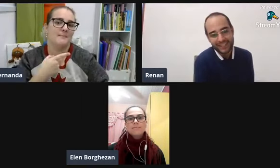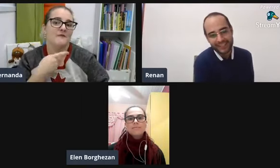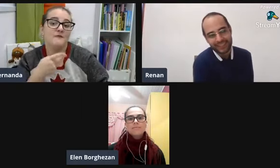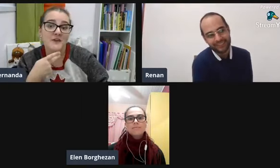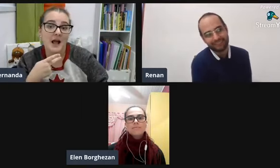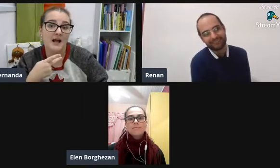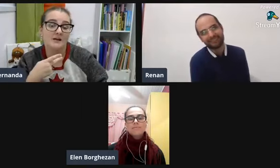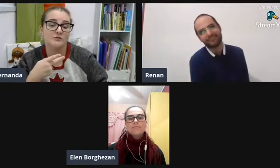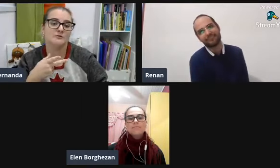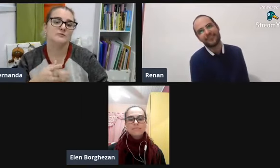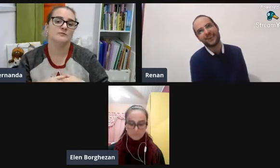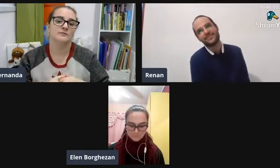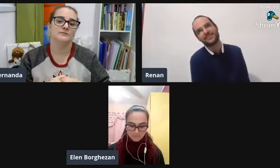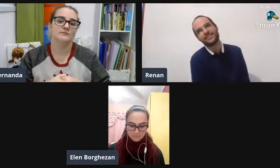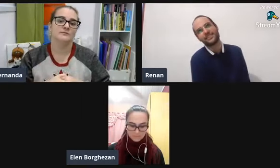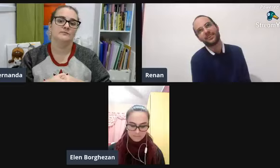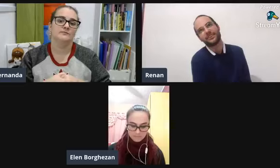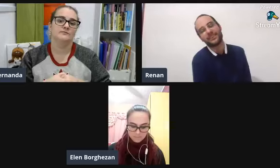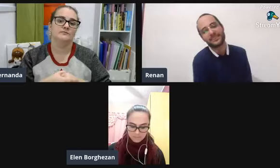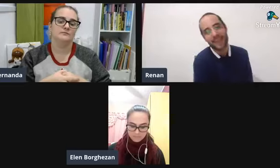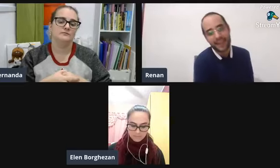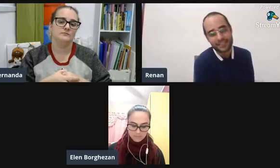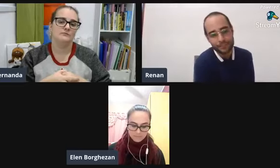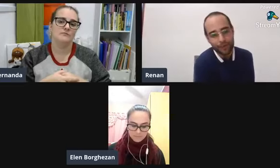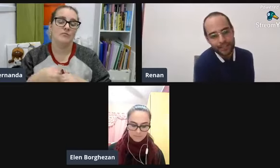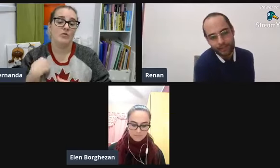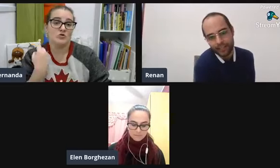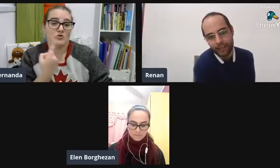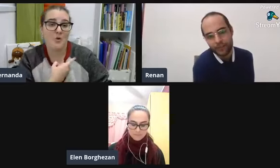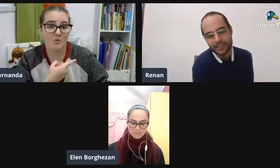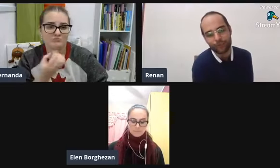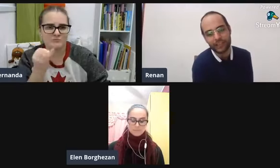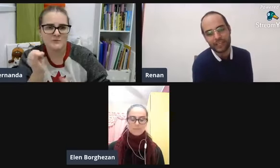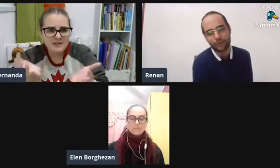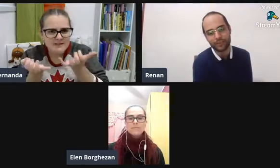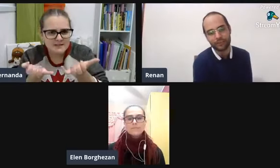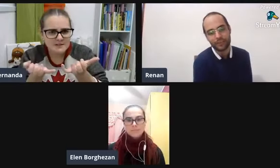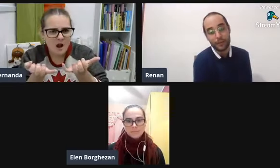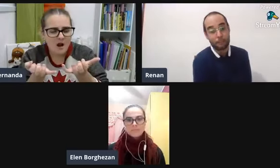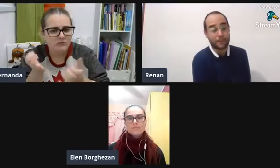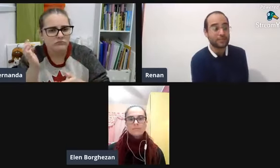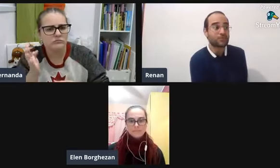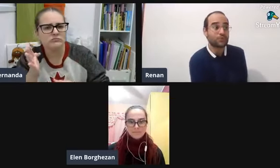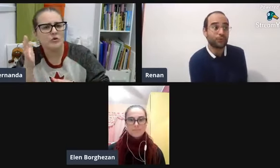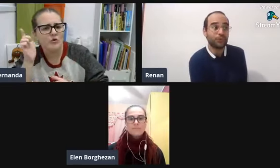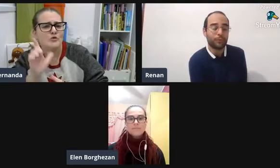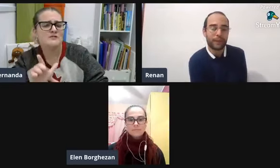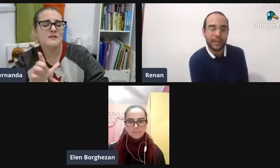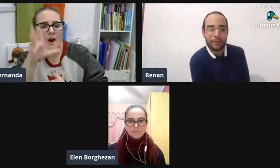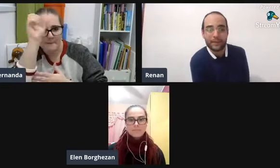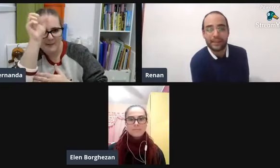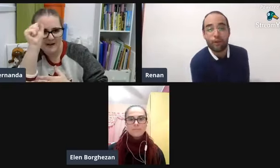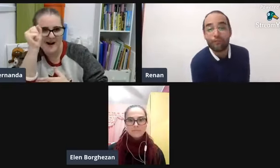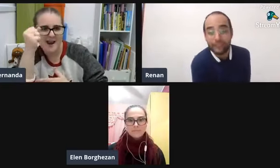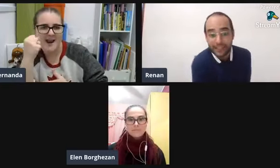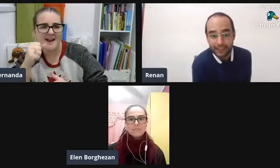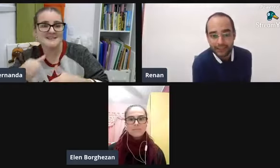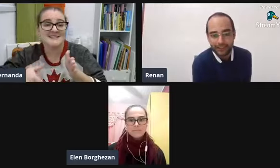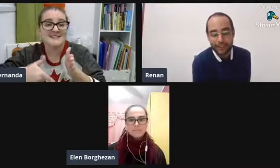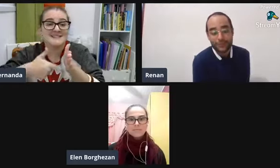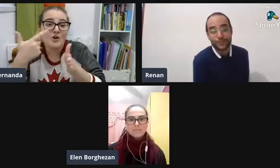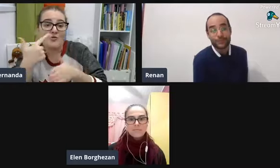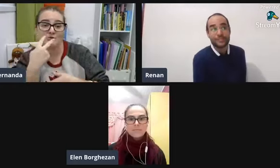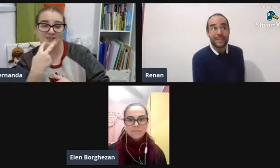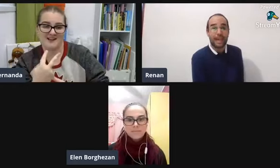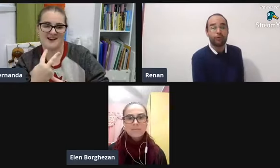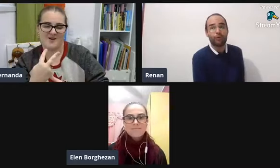a gente, né, se a gente quiser, a gente pode aprender uma segunda língua, mas o surdo, para ele aprender a